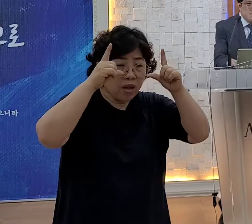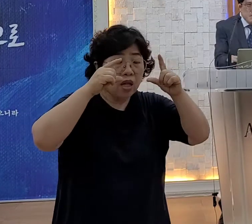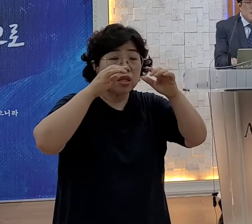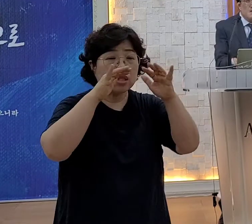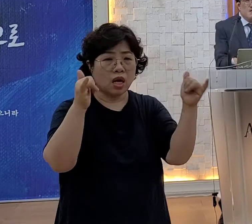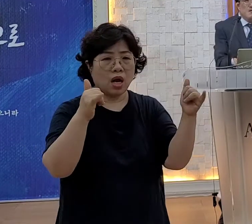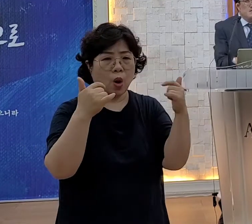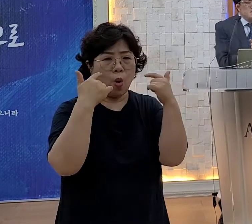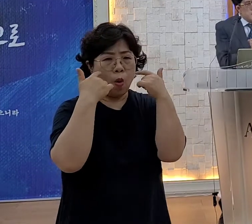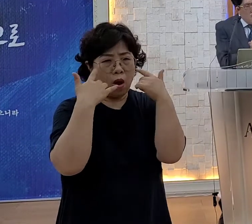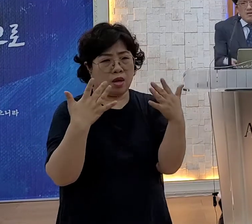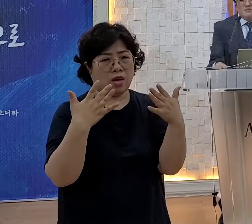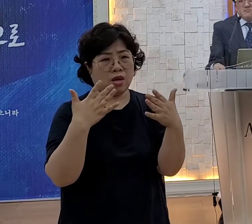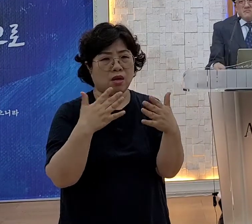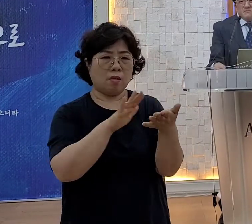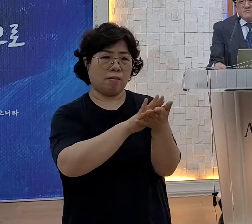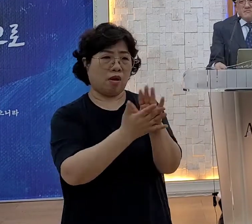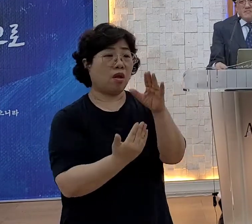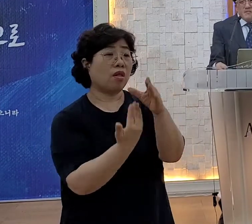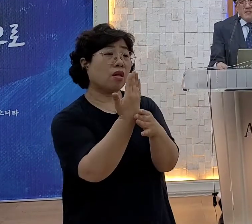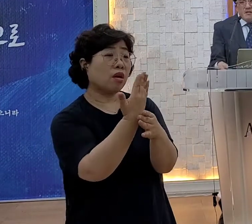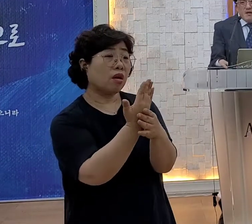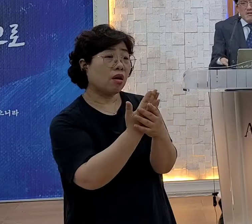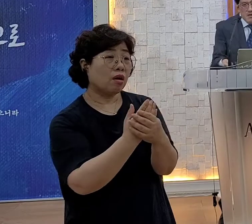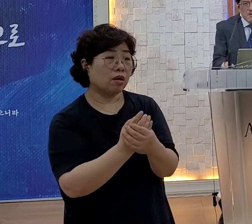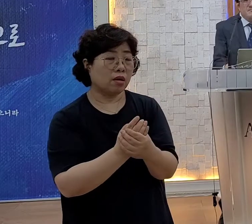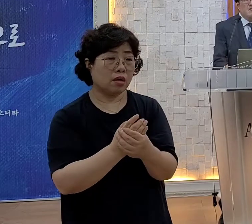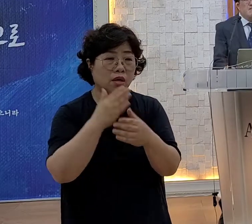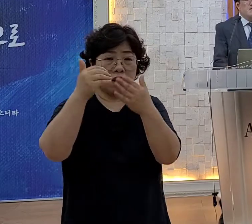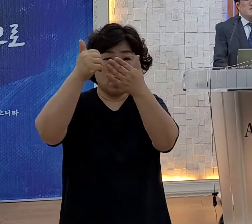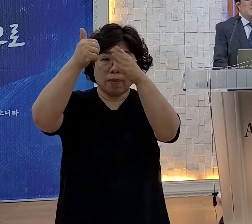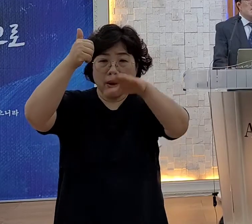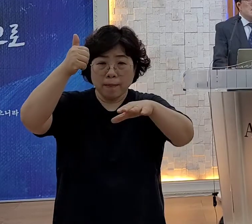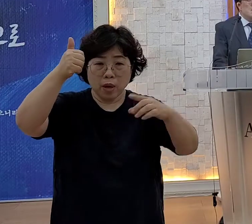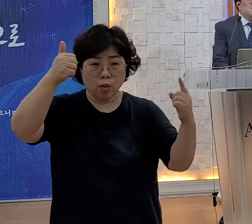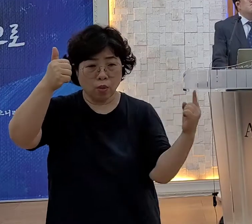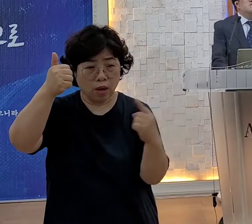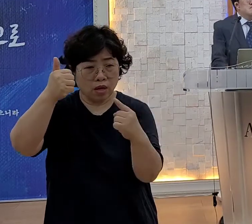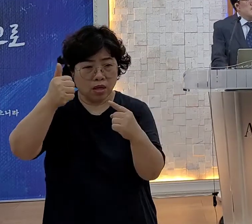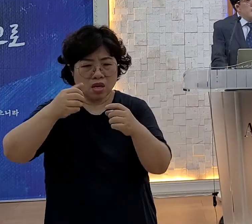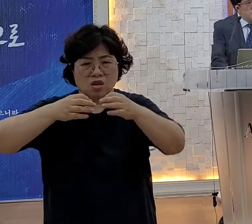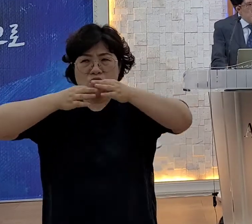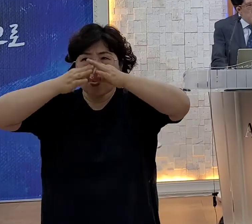자는 분명하게 달라지 하나님 앞에 나와서